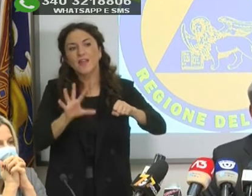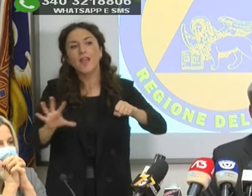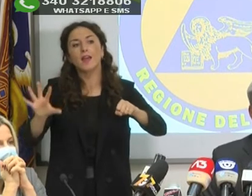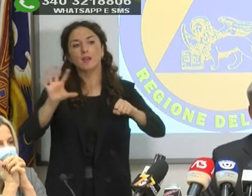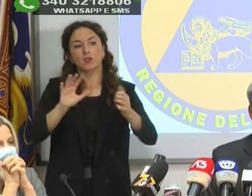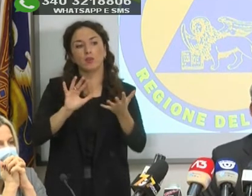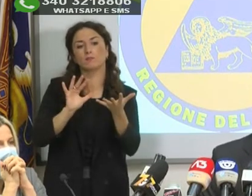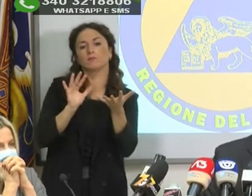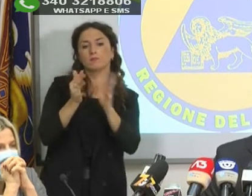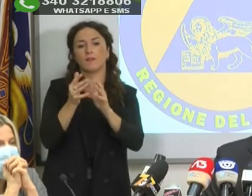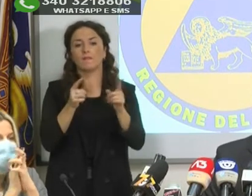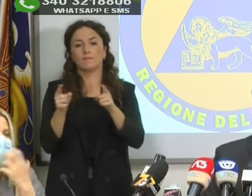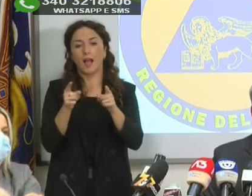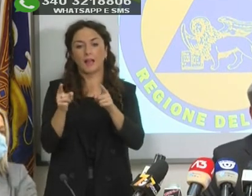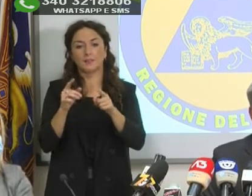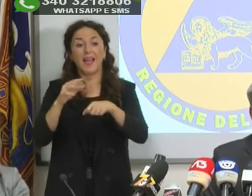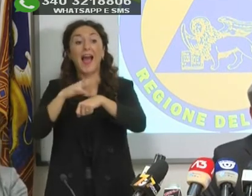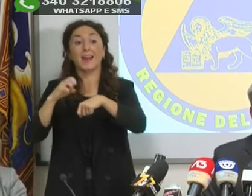nella zona arancione.